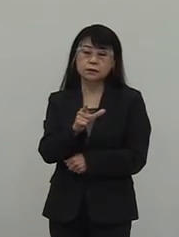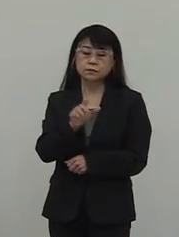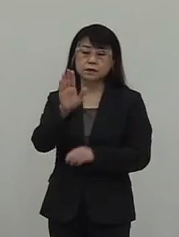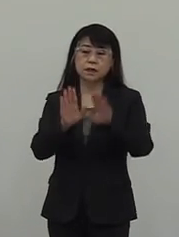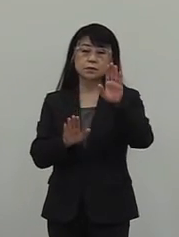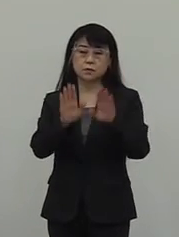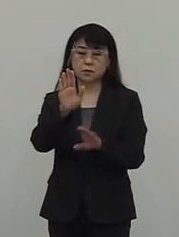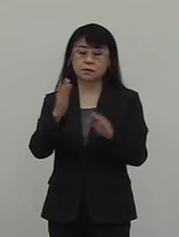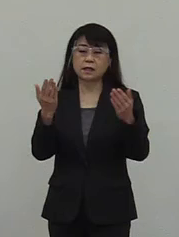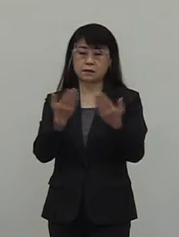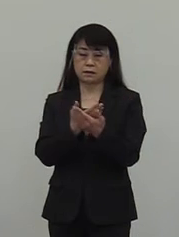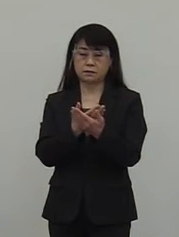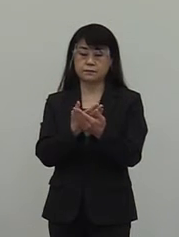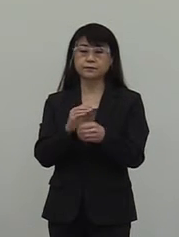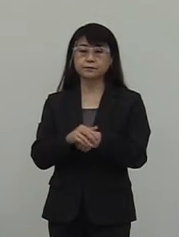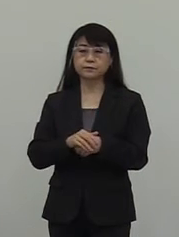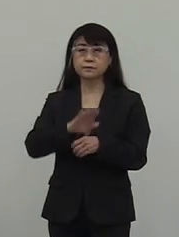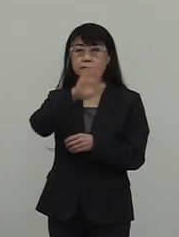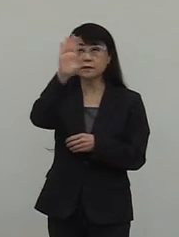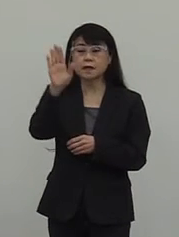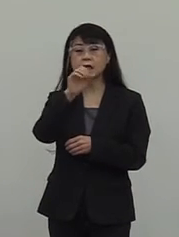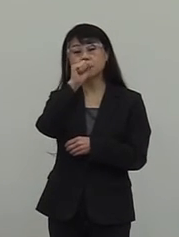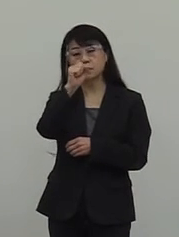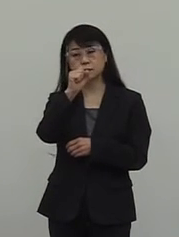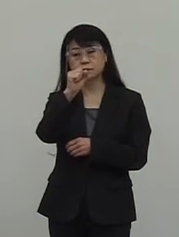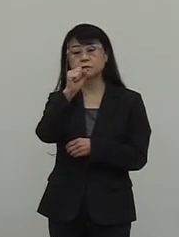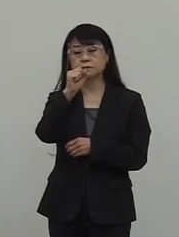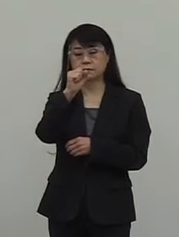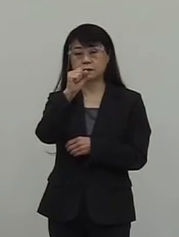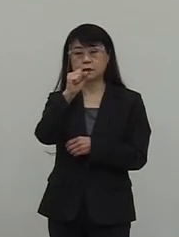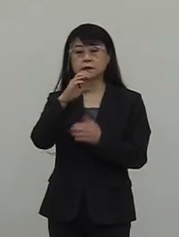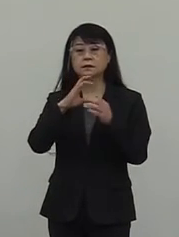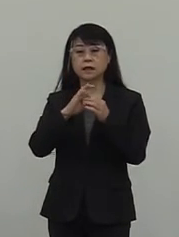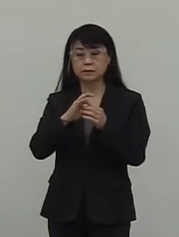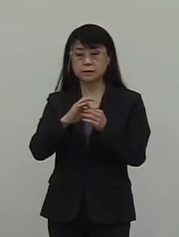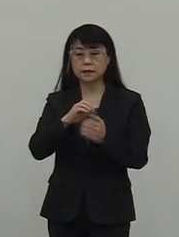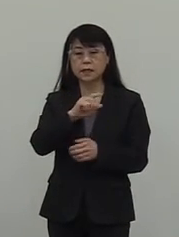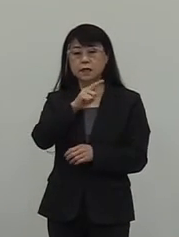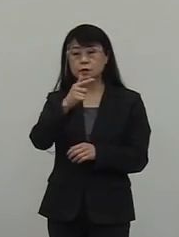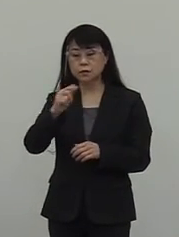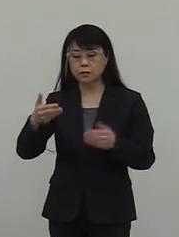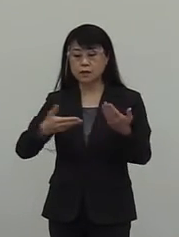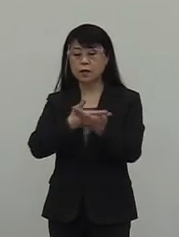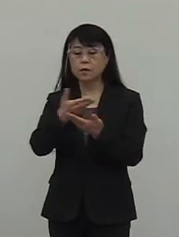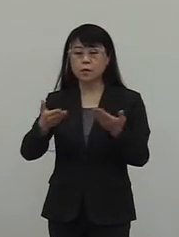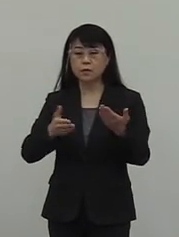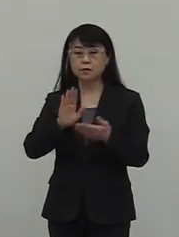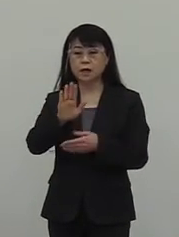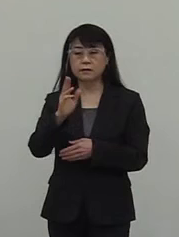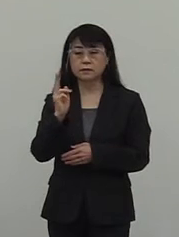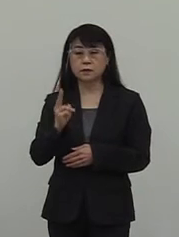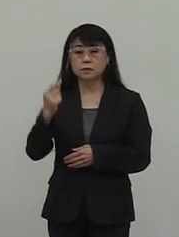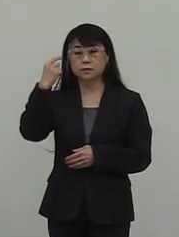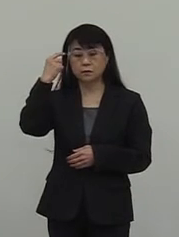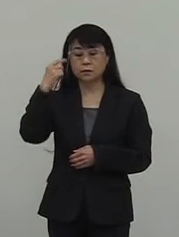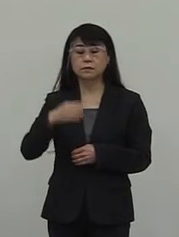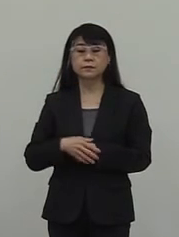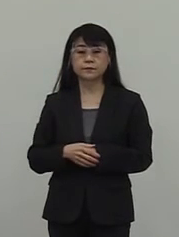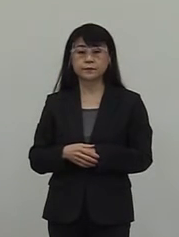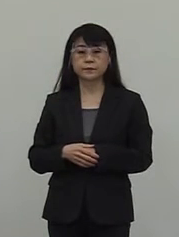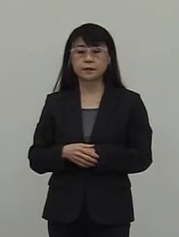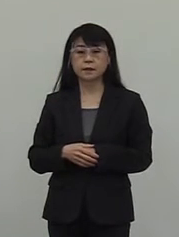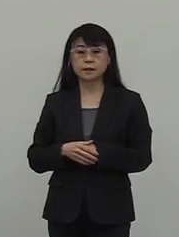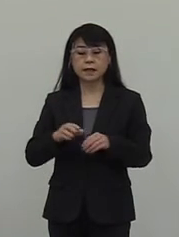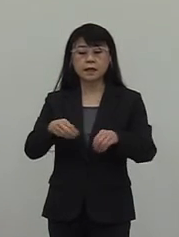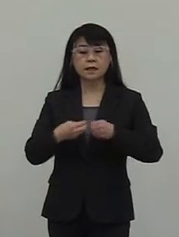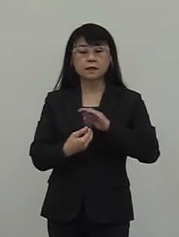態でございます。天気も良くなってきているので、いろんな意味でのその交流が実際にあるんだと思いますが、そういった中でも感染